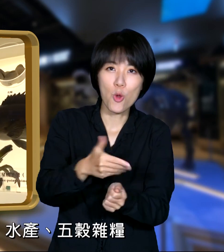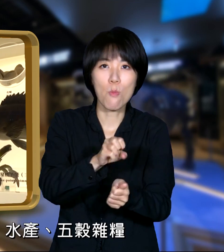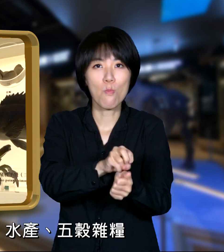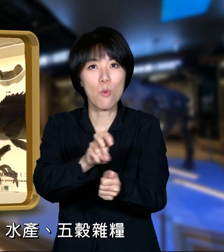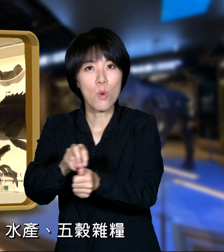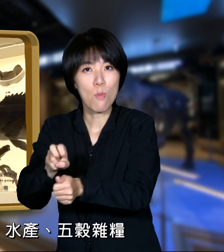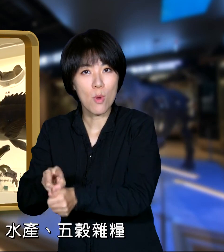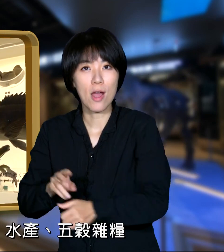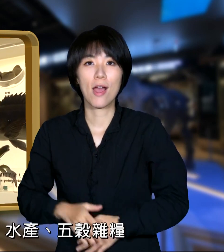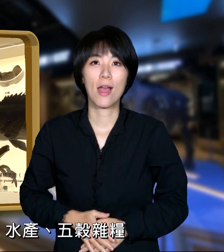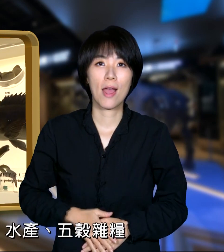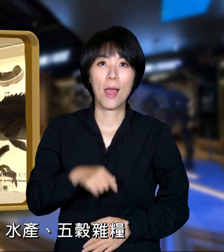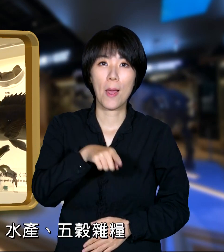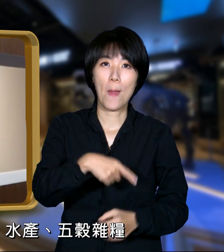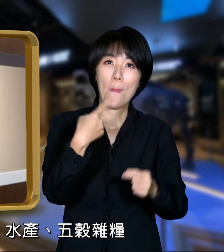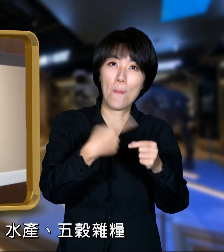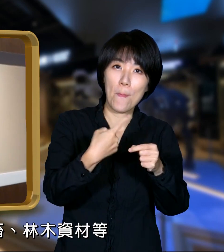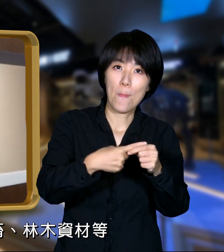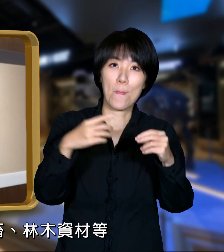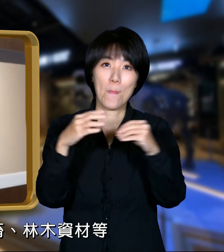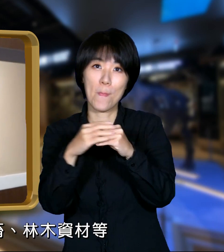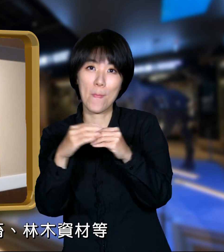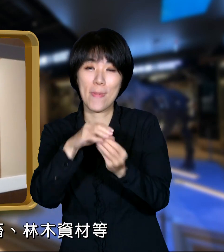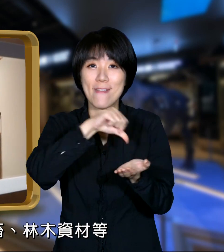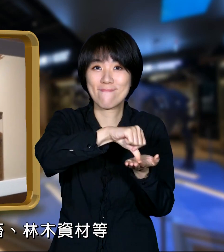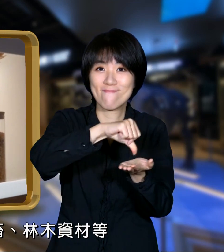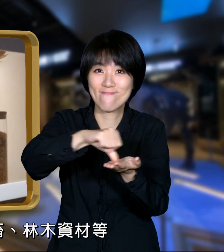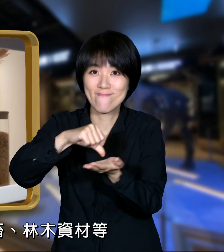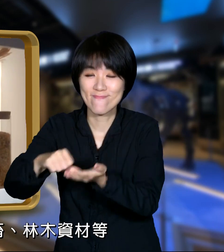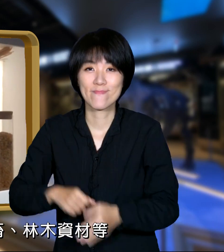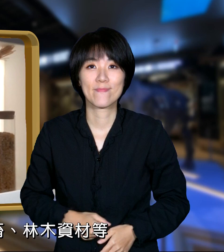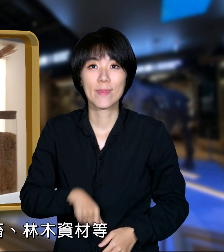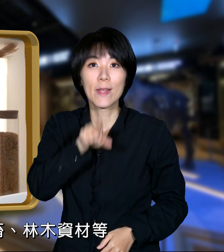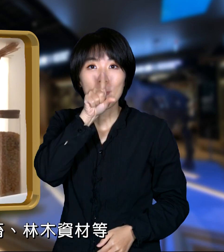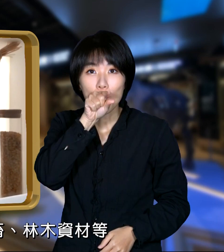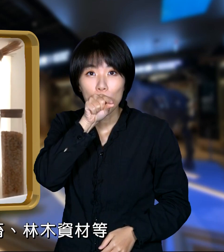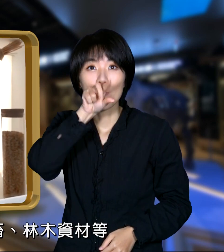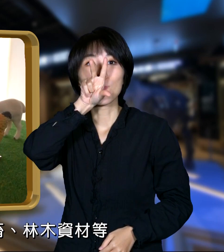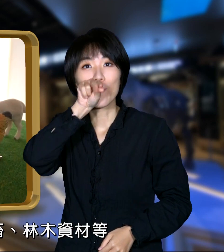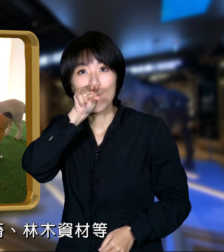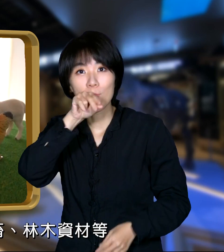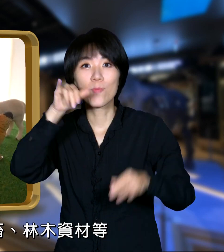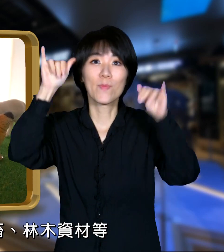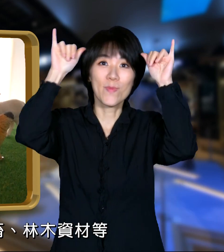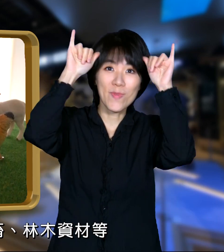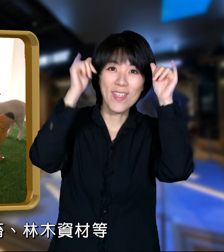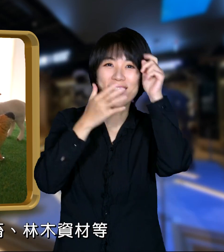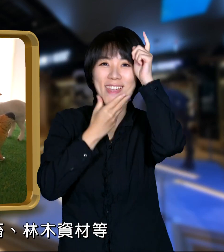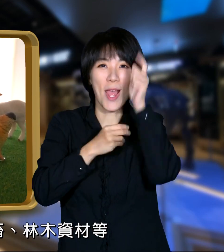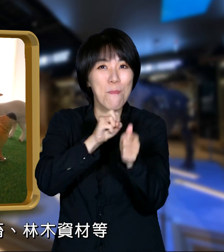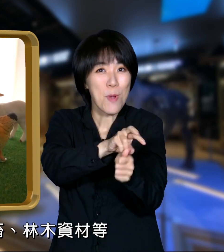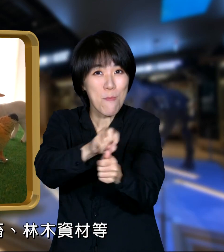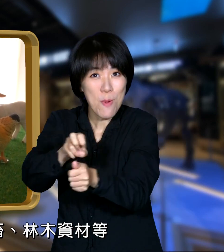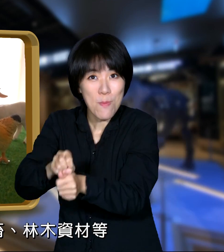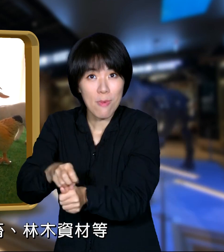粮、家禽、家畜、林木资材